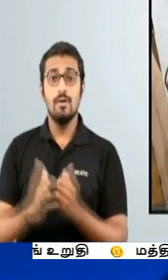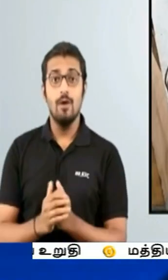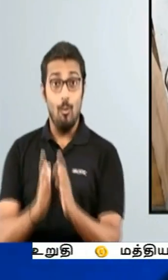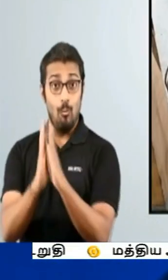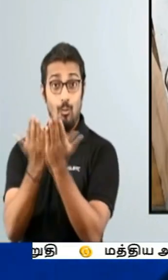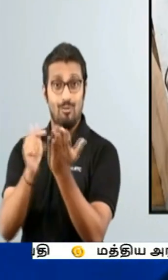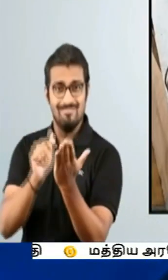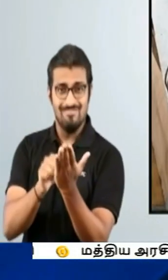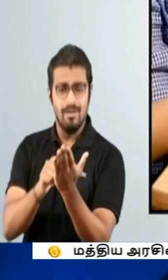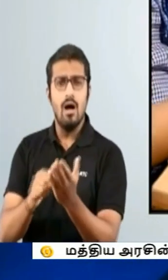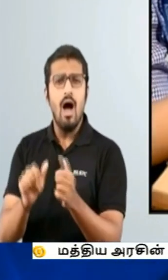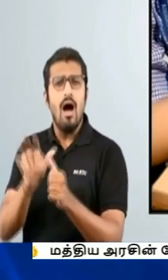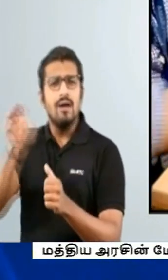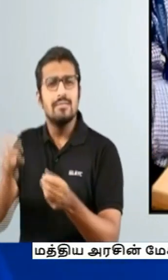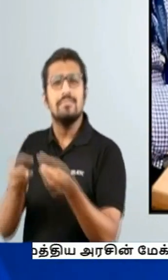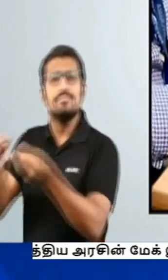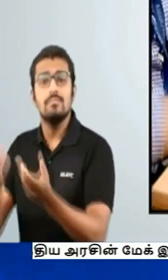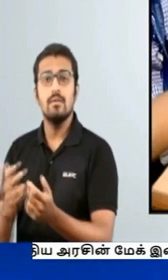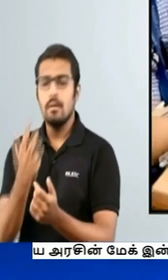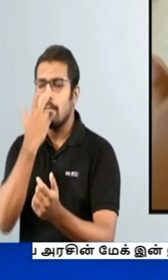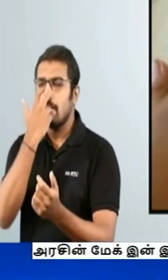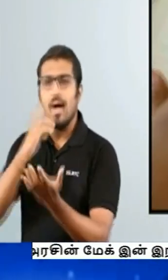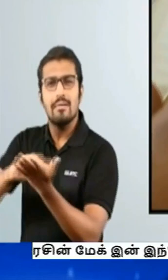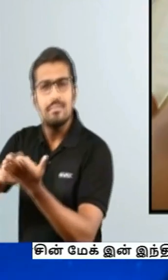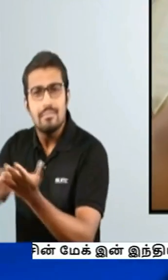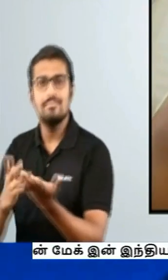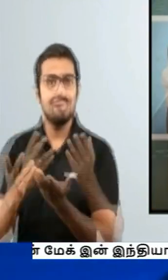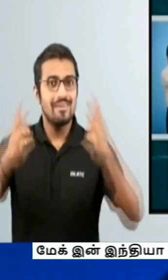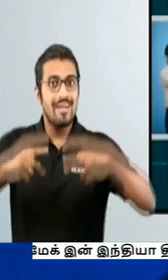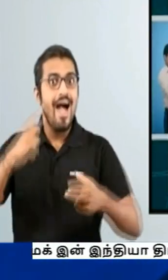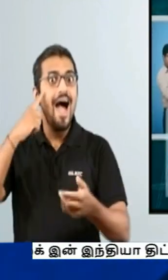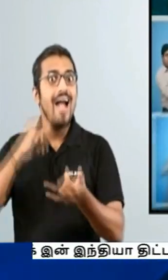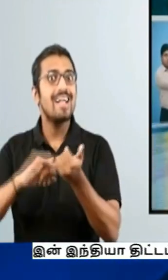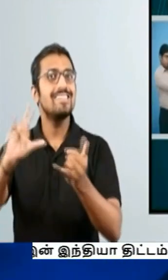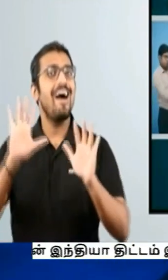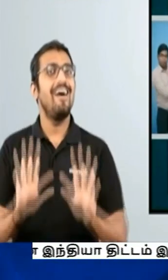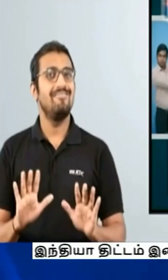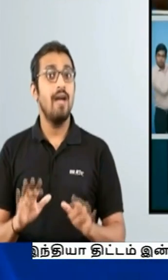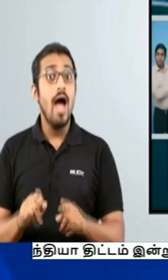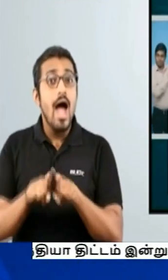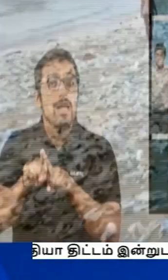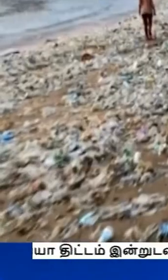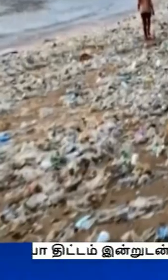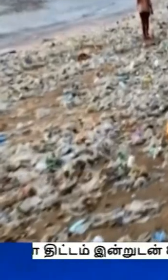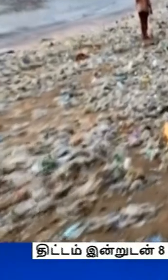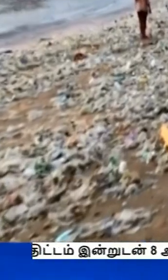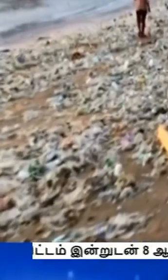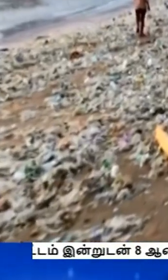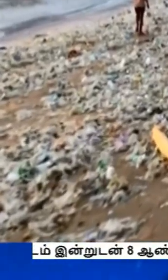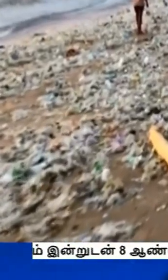7 8 साल पहले साइन लैंग्वेज को लेकर जो अभियान देश पर प्रारंभ हुआ